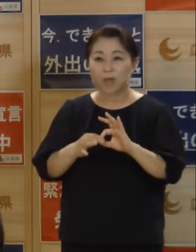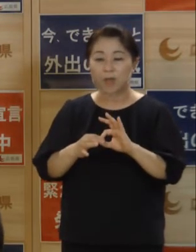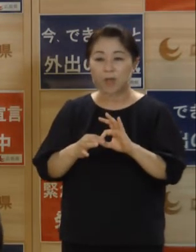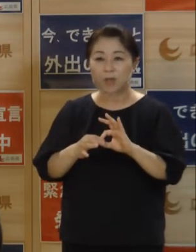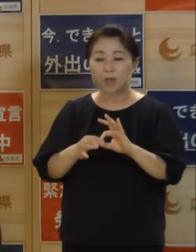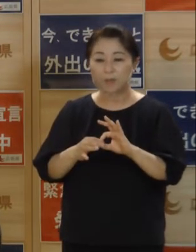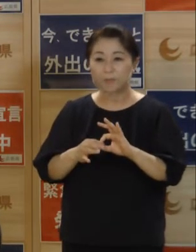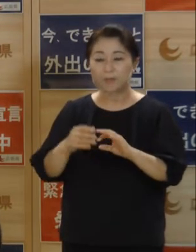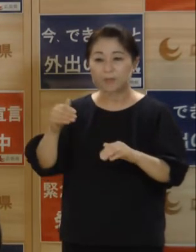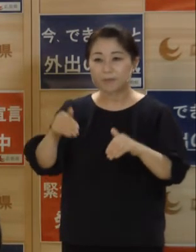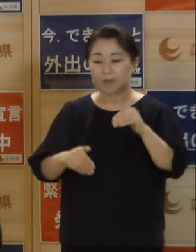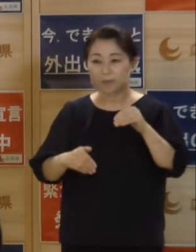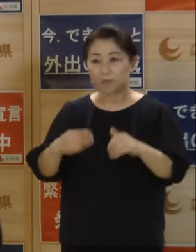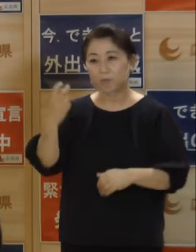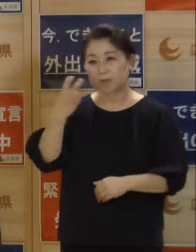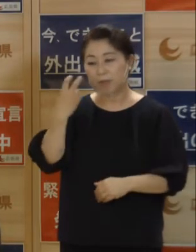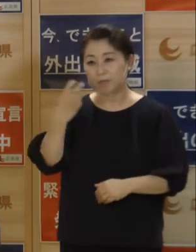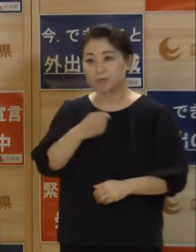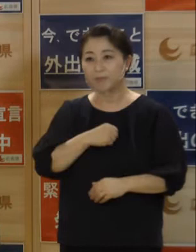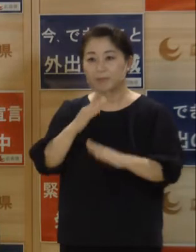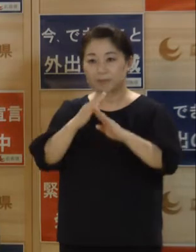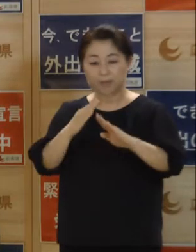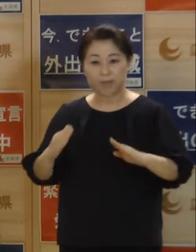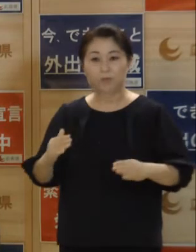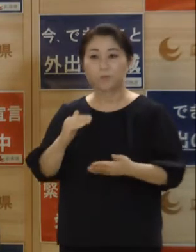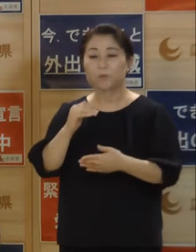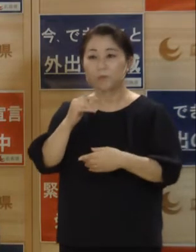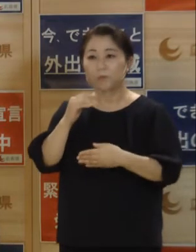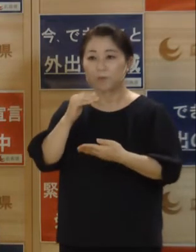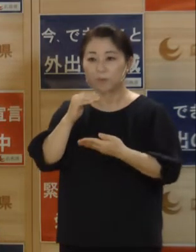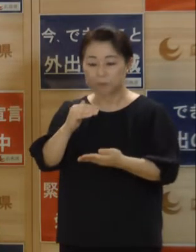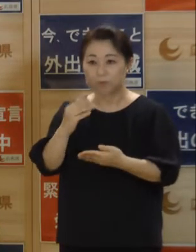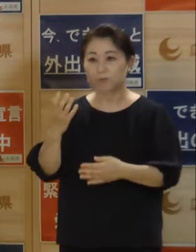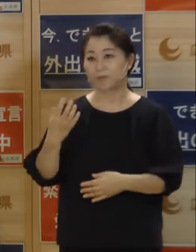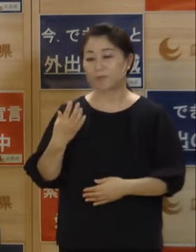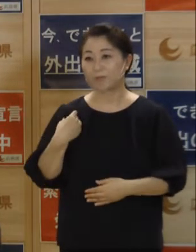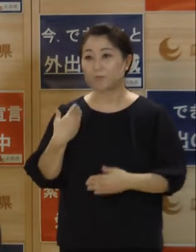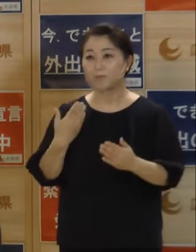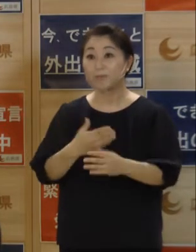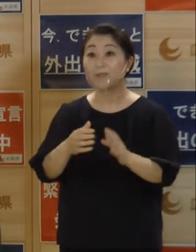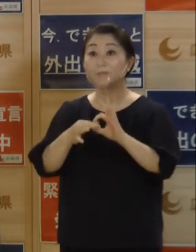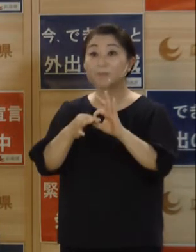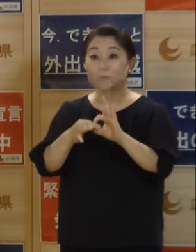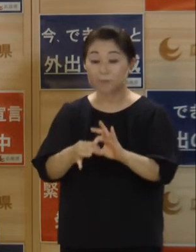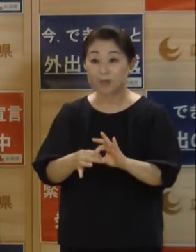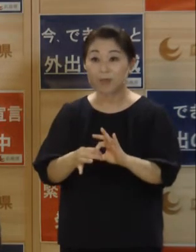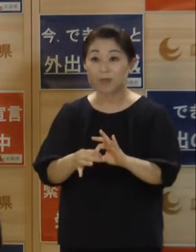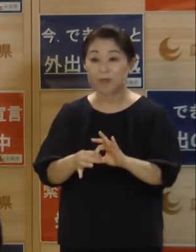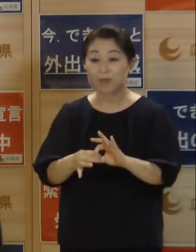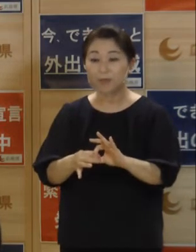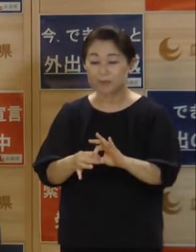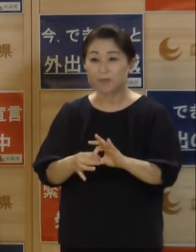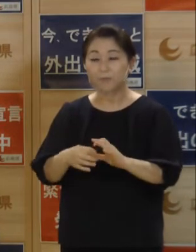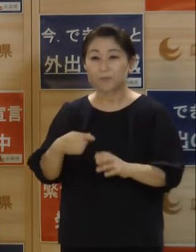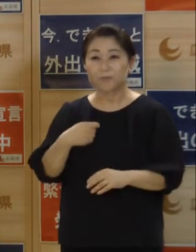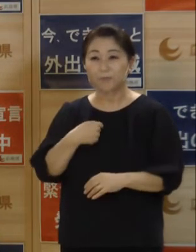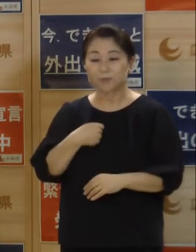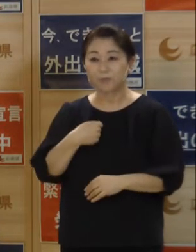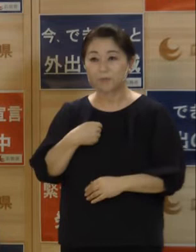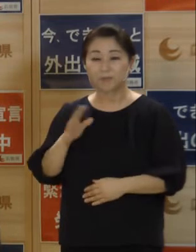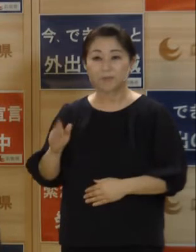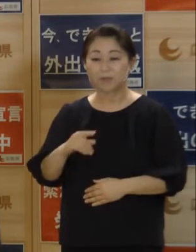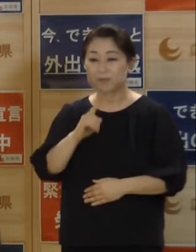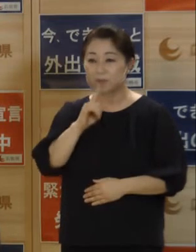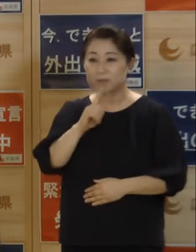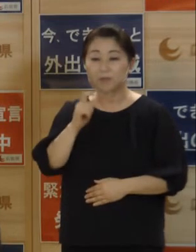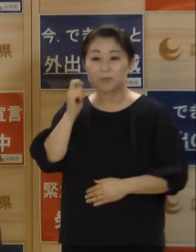選挙管理委員会のですね、ことになるので、ちょっとなかなかですね、ちょっと申し上げにくいなっていうところが